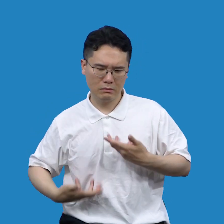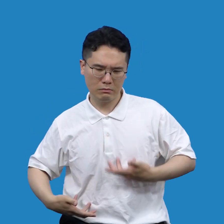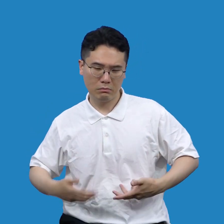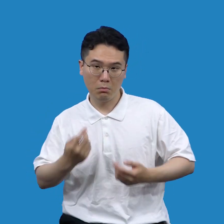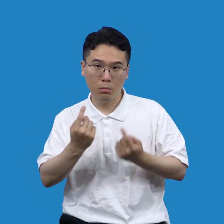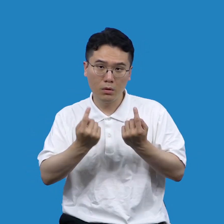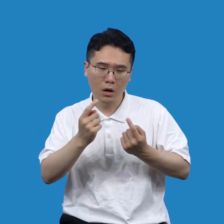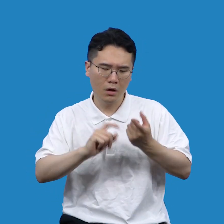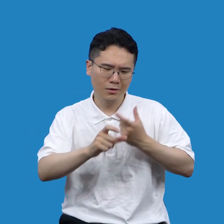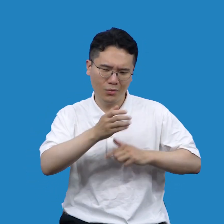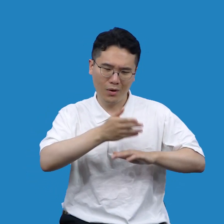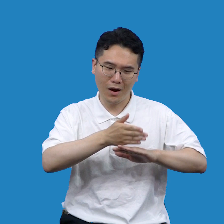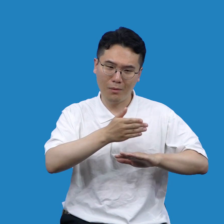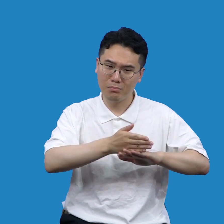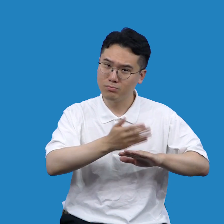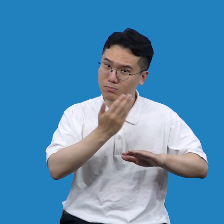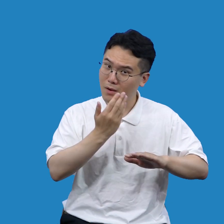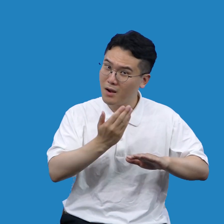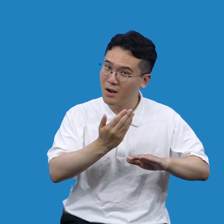일이 있을까요?